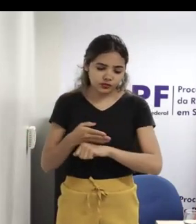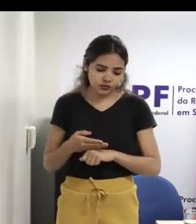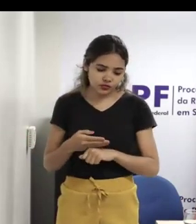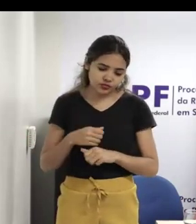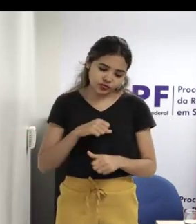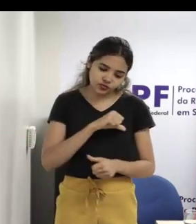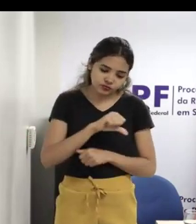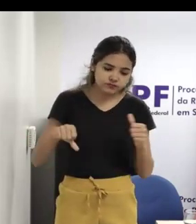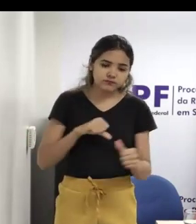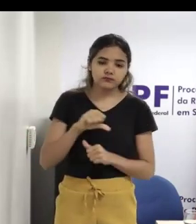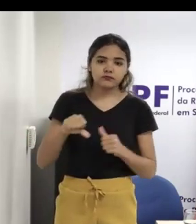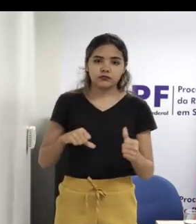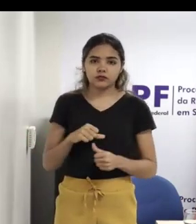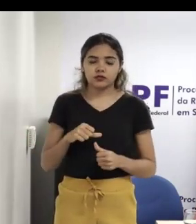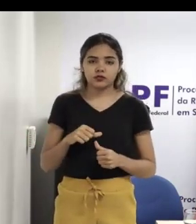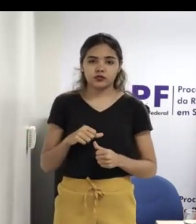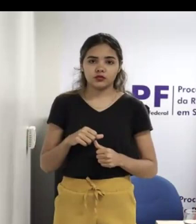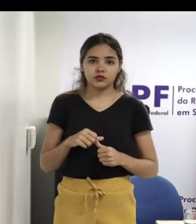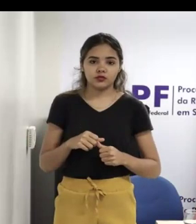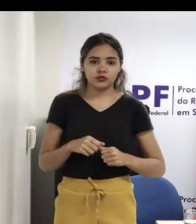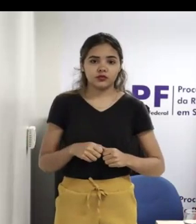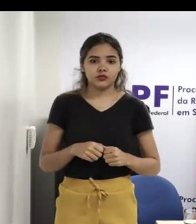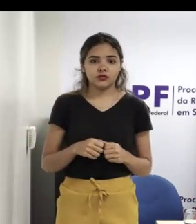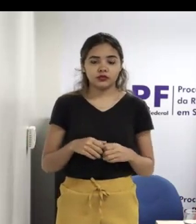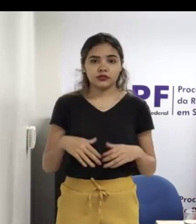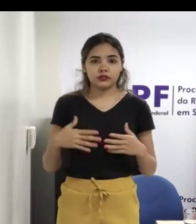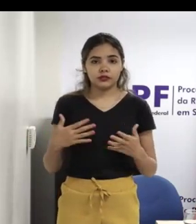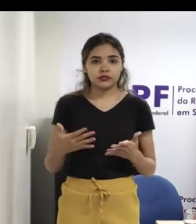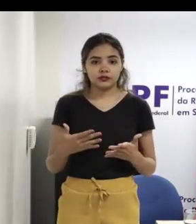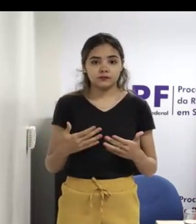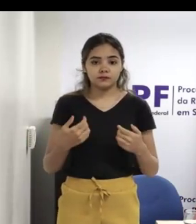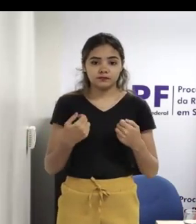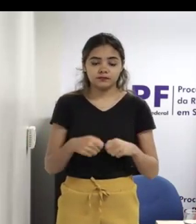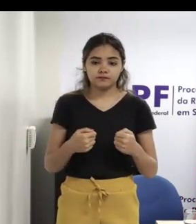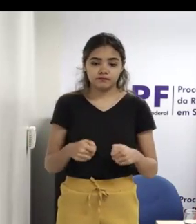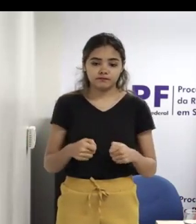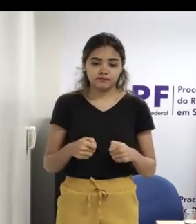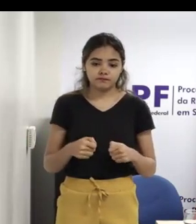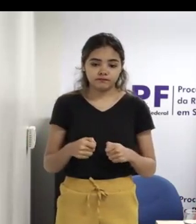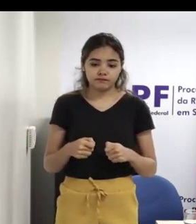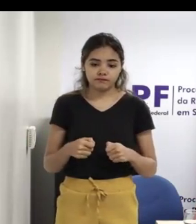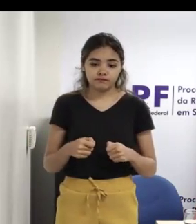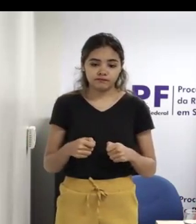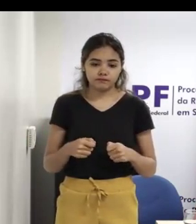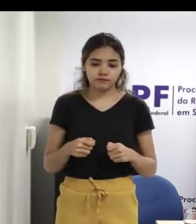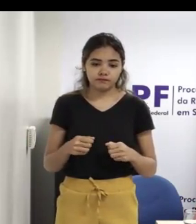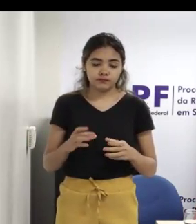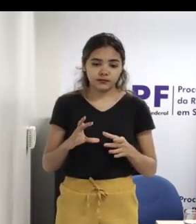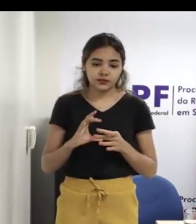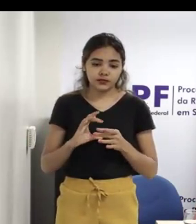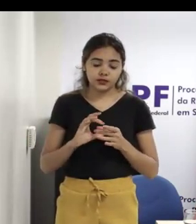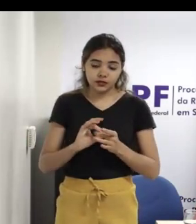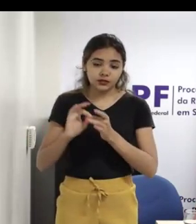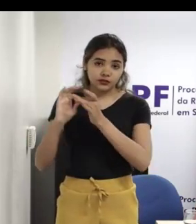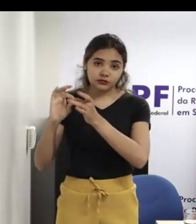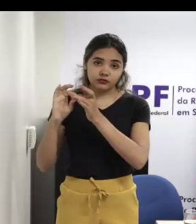pros pais fala muito mais para um psicólogo que tá fazendo a terapia com ele ali do que pros pais então quando a